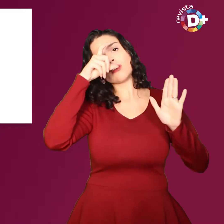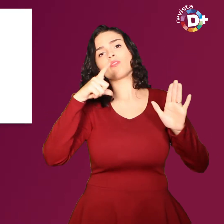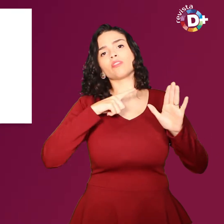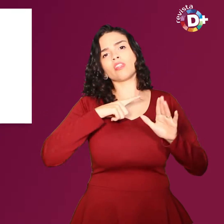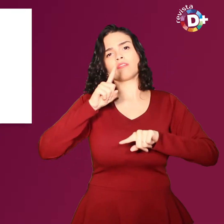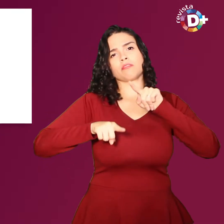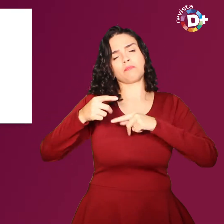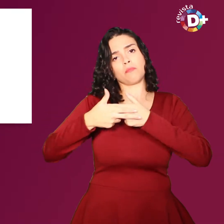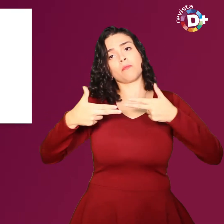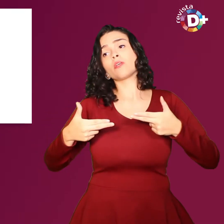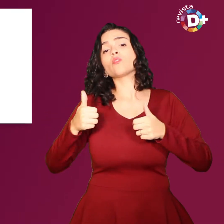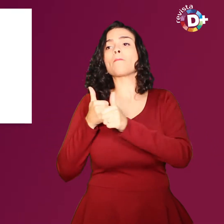do local onde o paciente estiver.